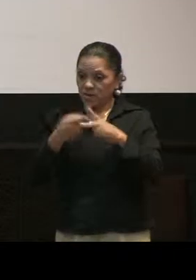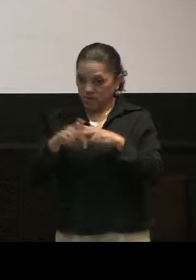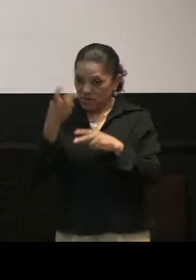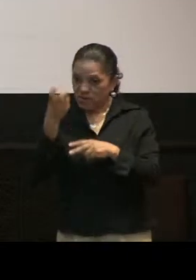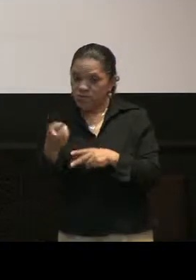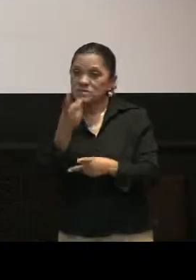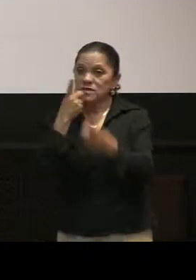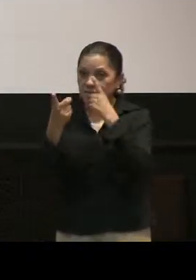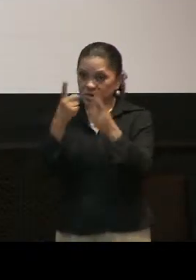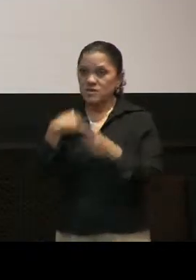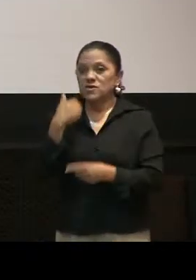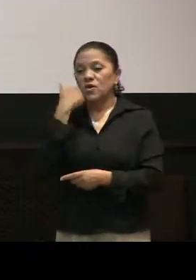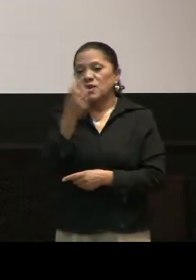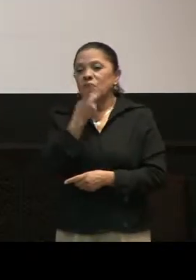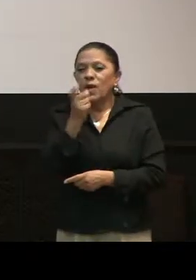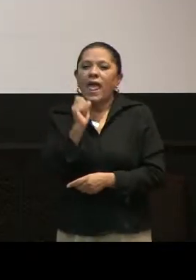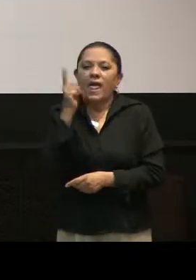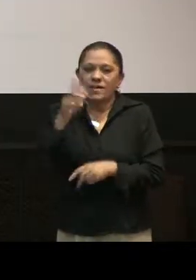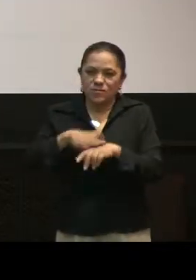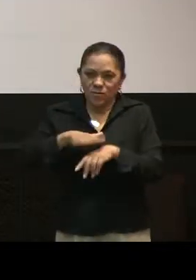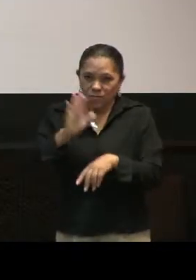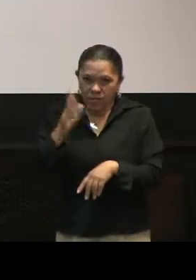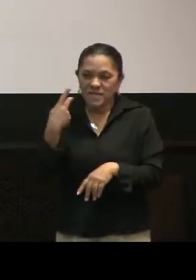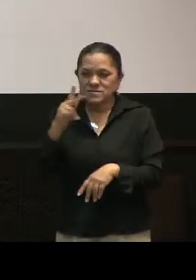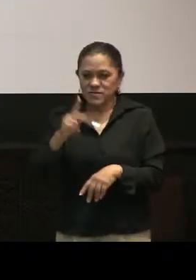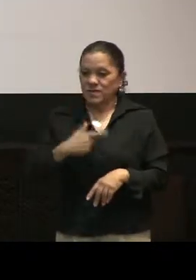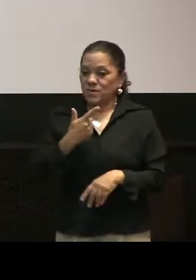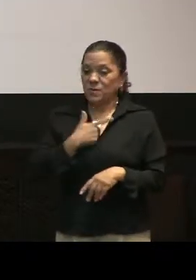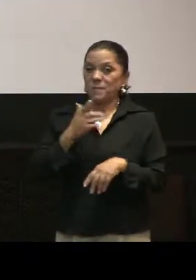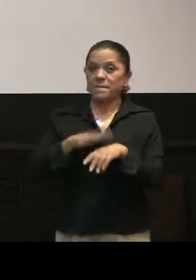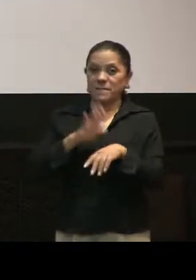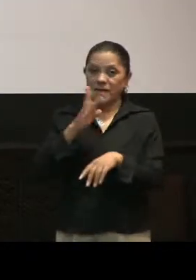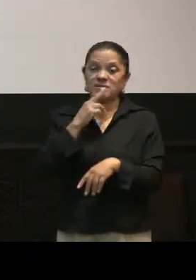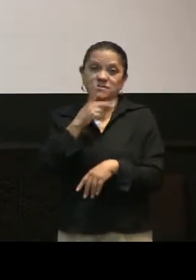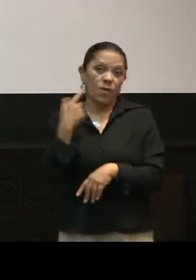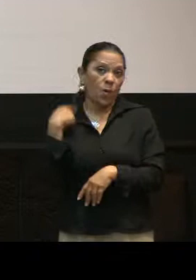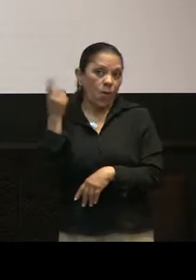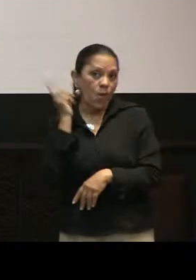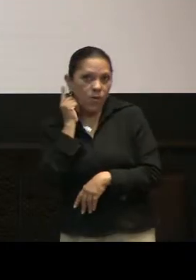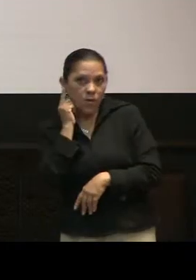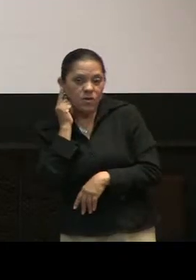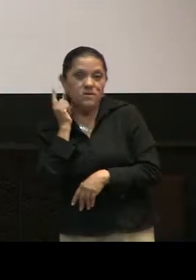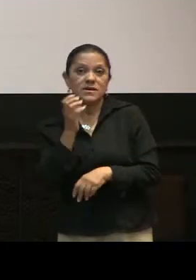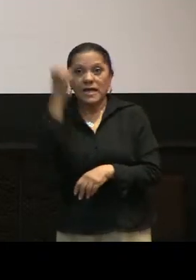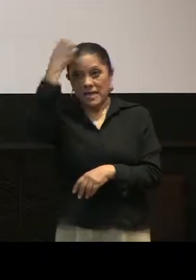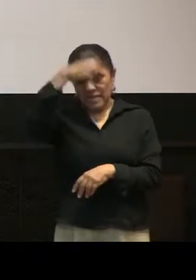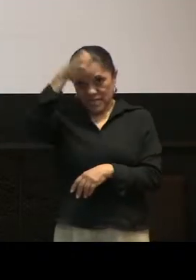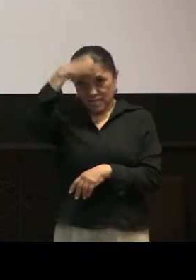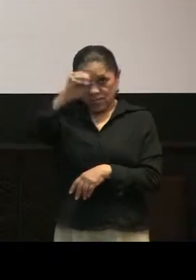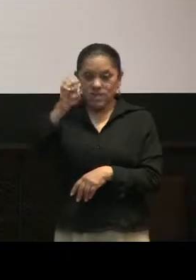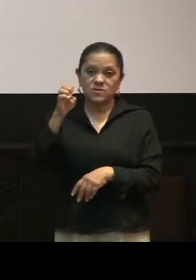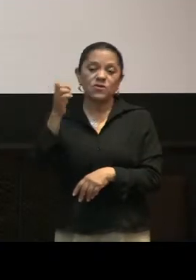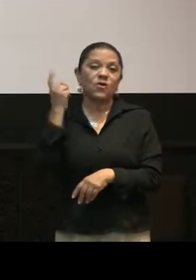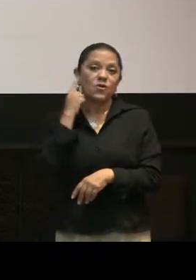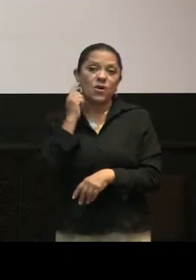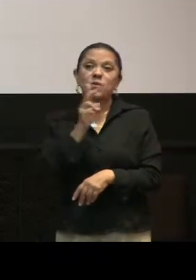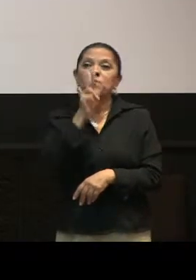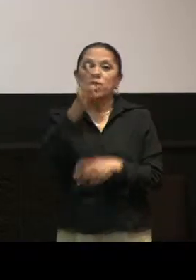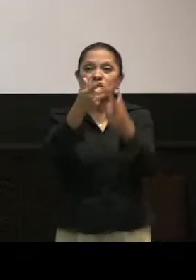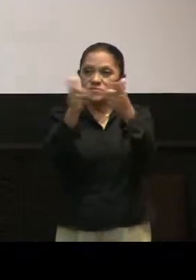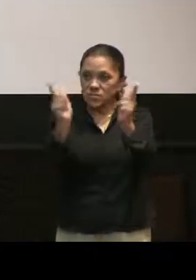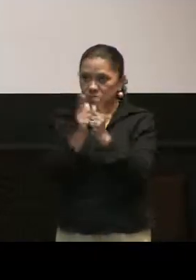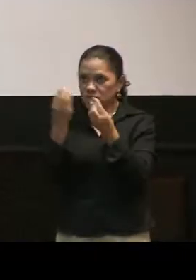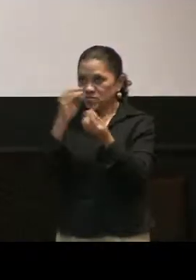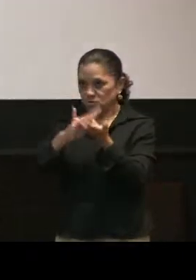coloquio. Yo quería decir algo más, pero me gustaría más oír a expertos y oír la voz de la comunidad. Muchas gracias